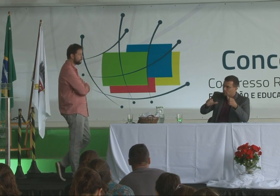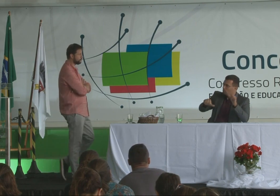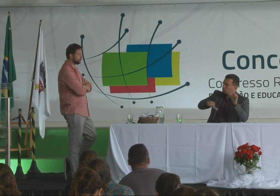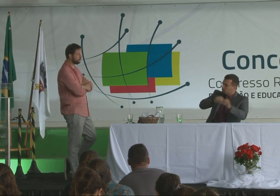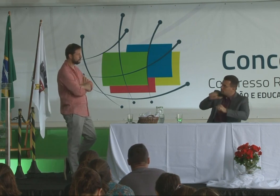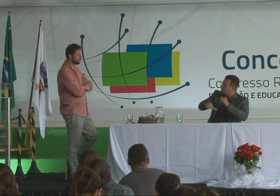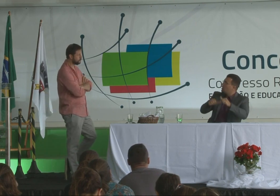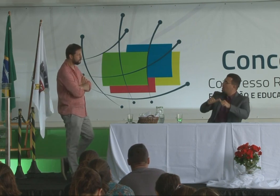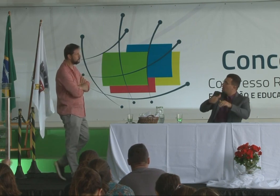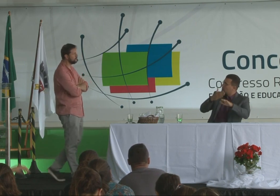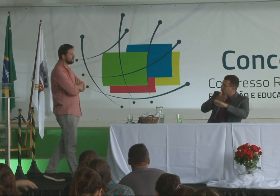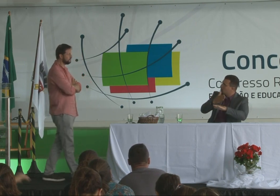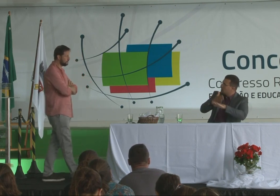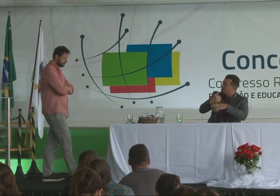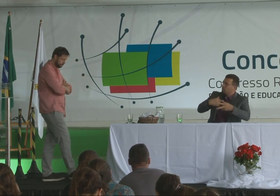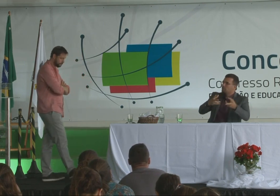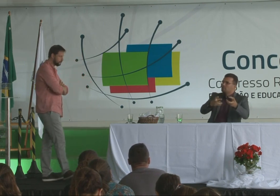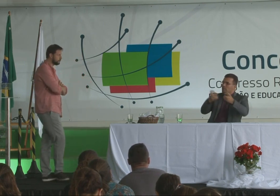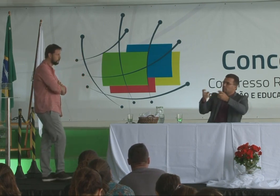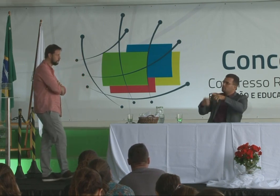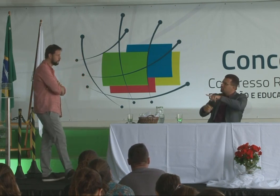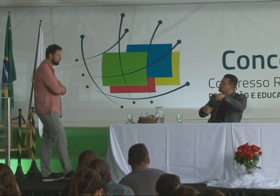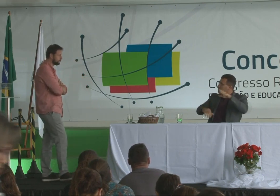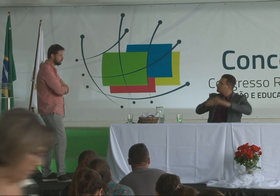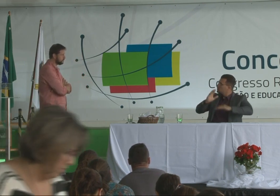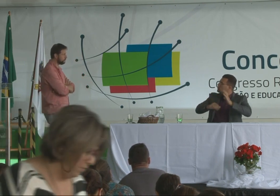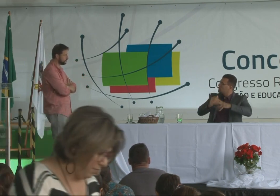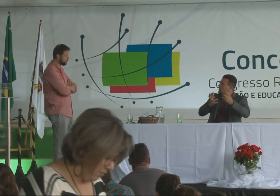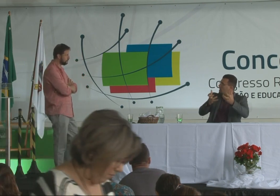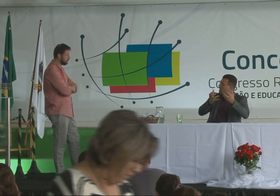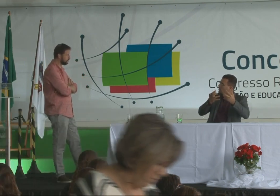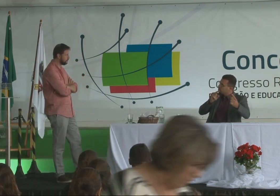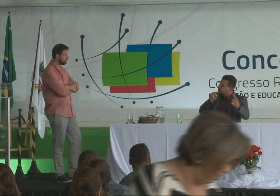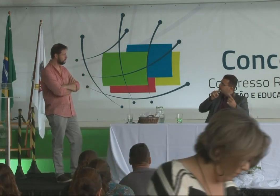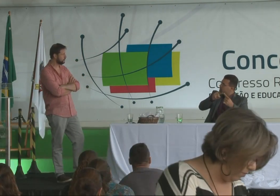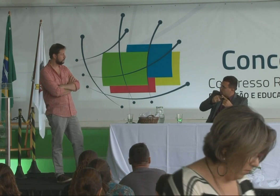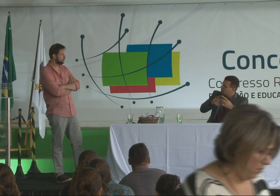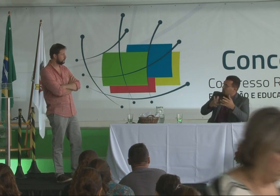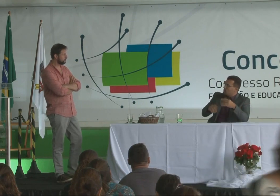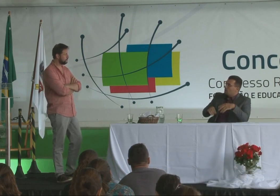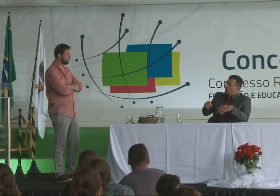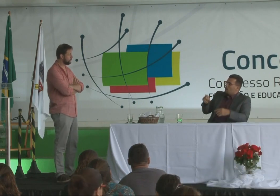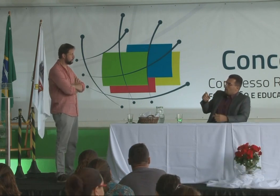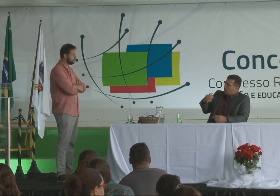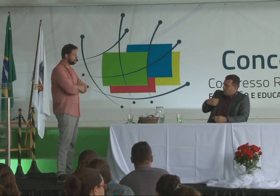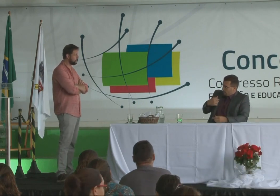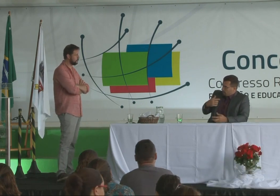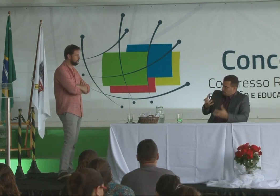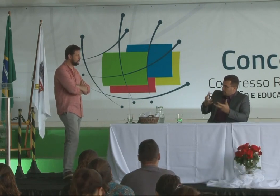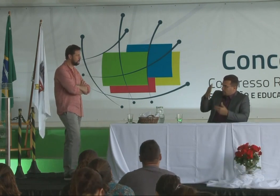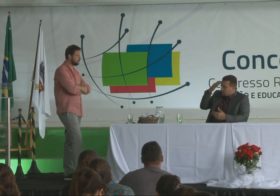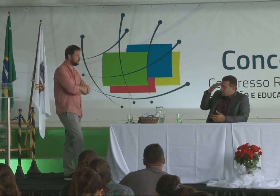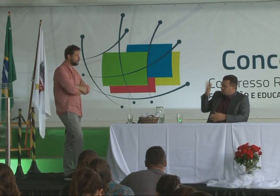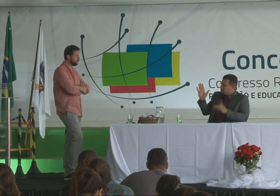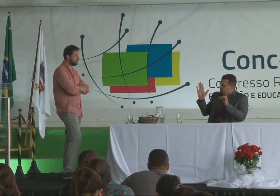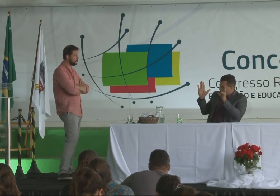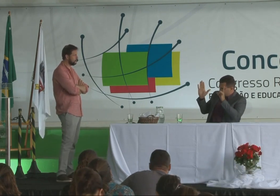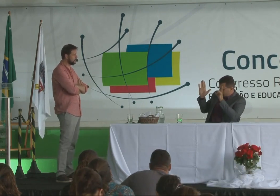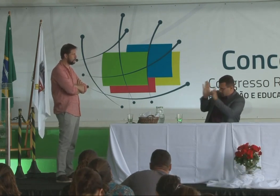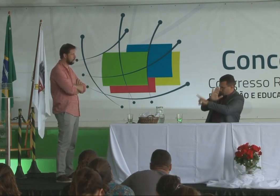Existem os esforços para pensar nessa civilidade. E todos eu penso que têm esse mesmo objetivo. Então, quero saber